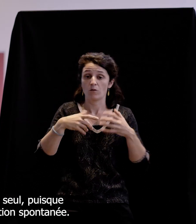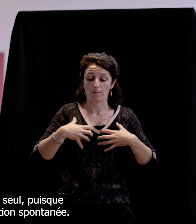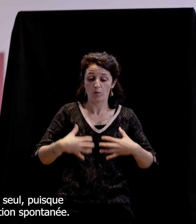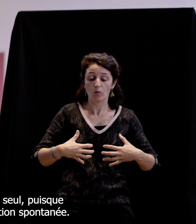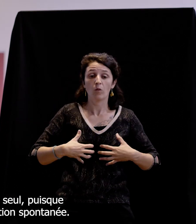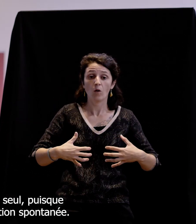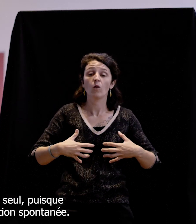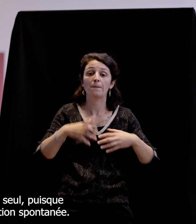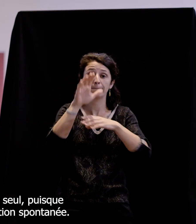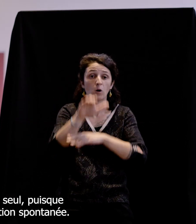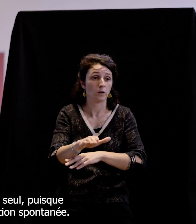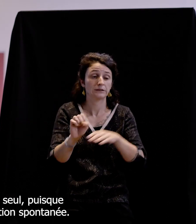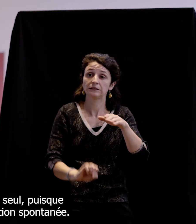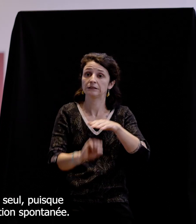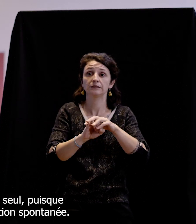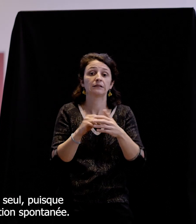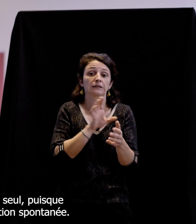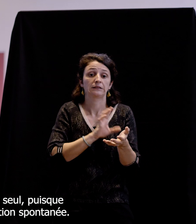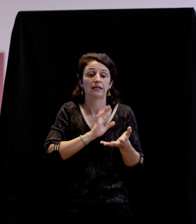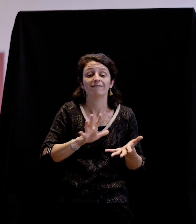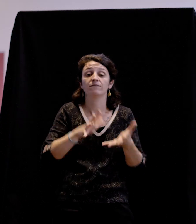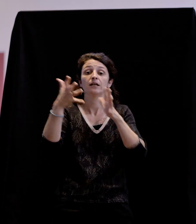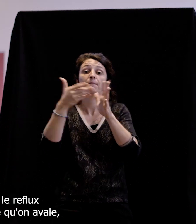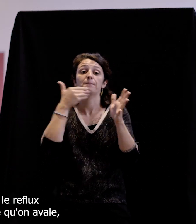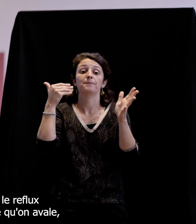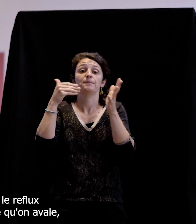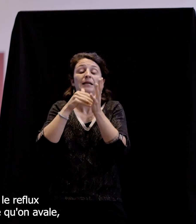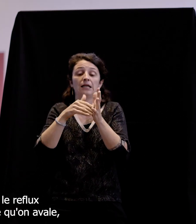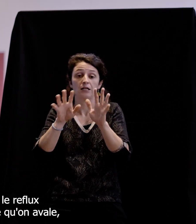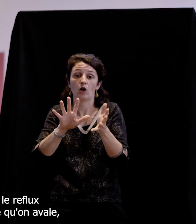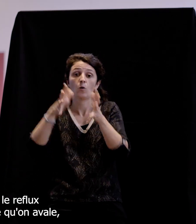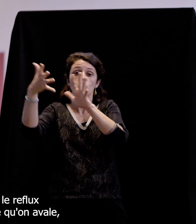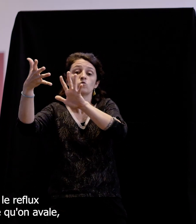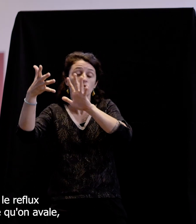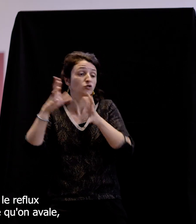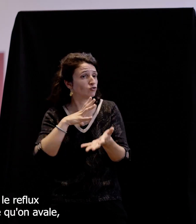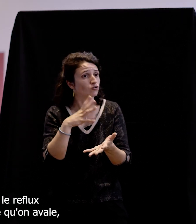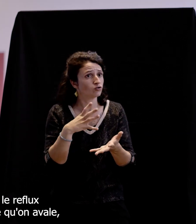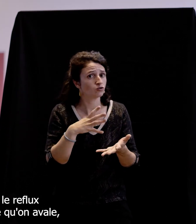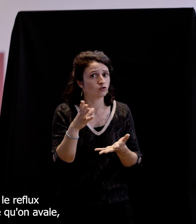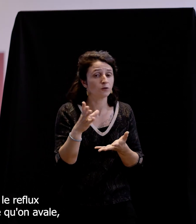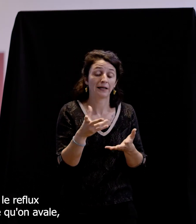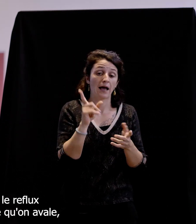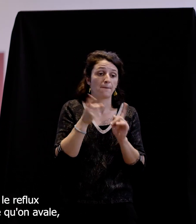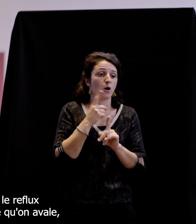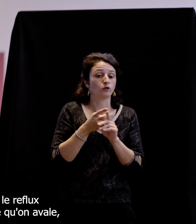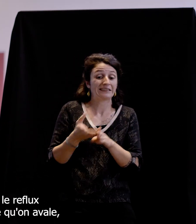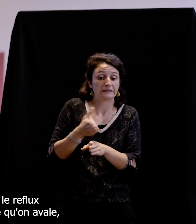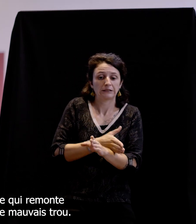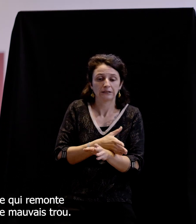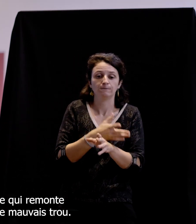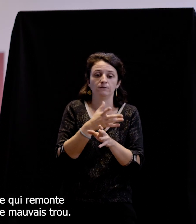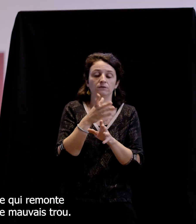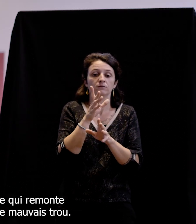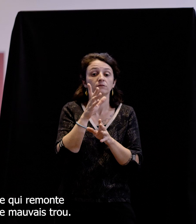attendre que ça s'améliore seul, puisqu'il y a une amélioration spontanée. Donc, traiter le reflux, parce qu'il y a ce qu'on